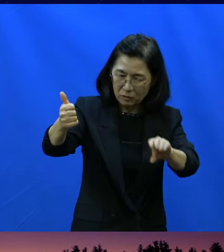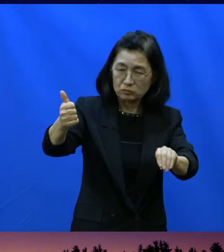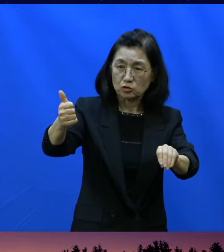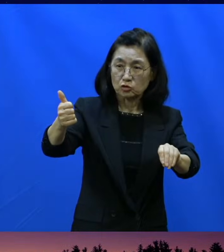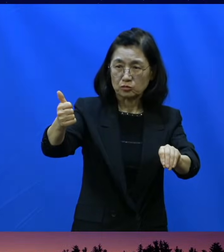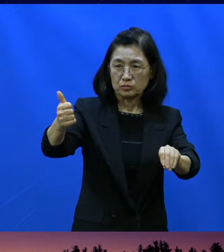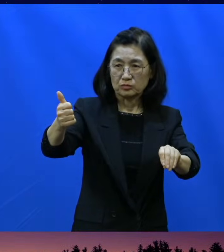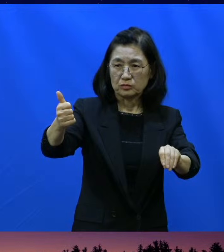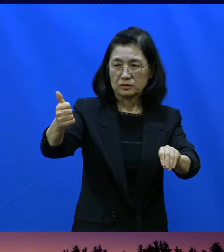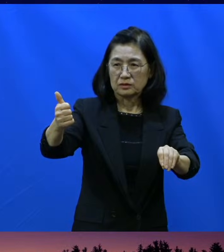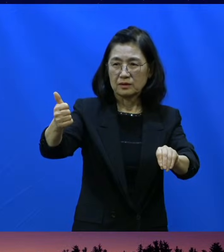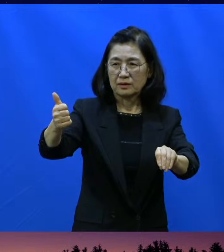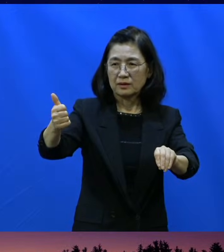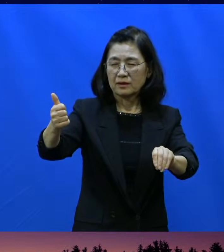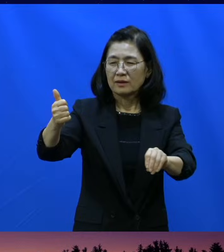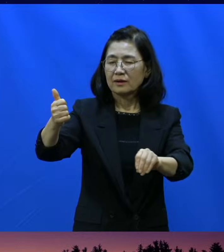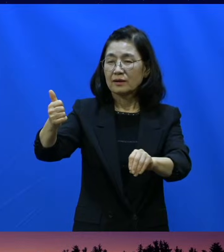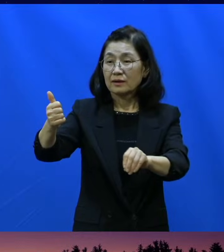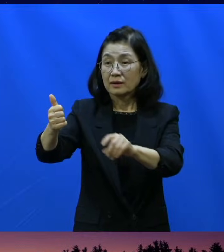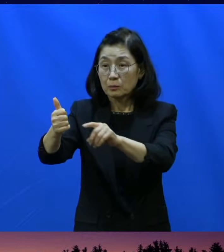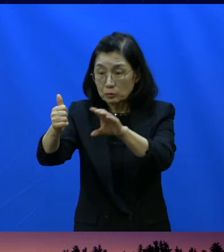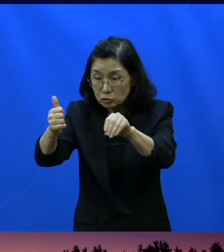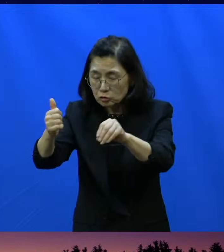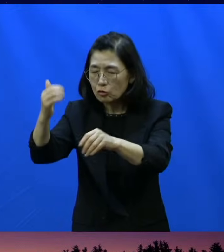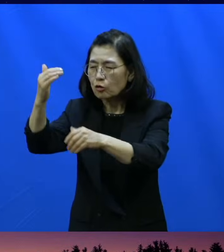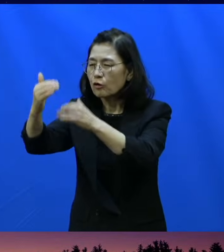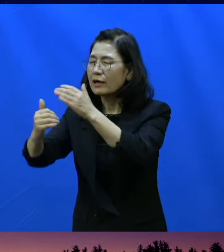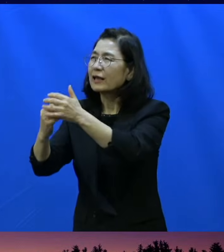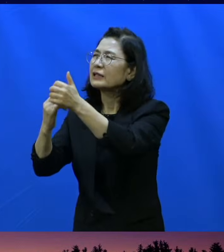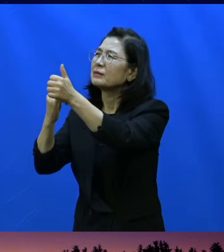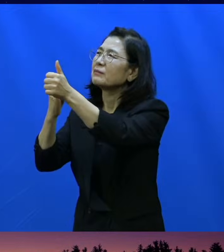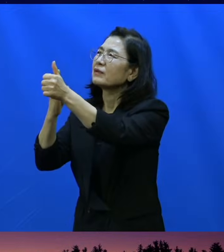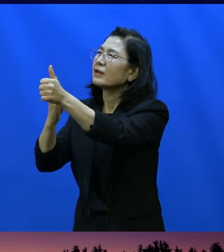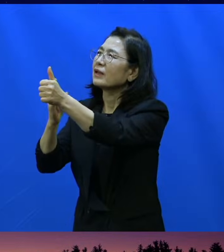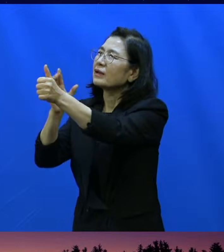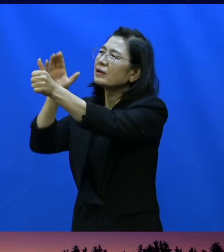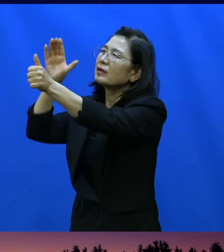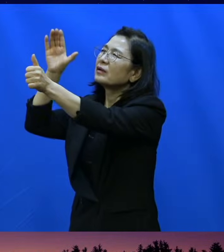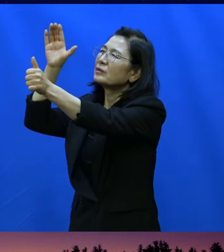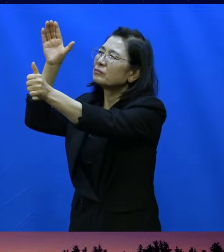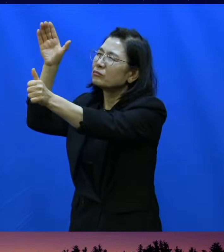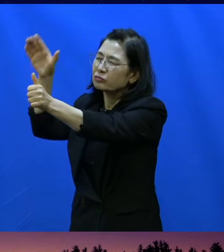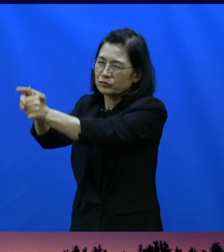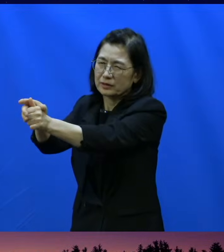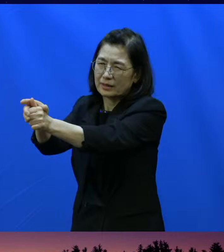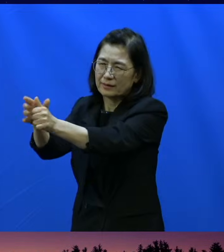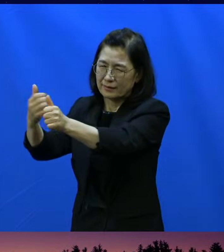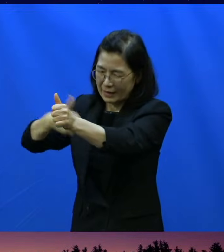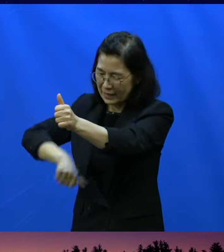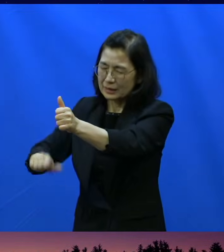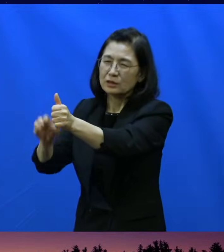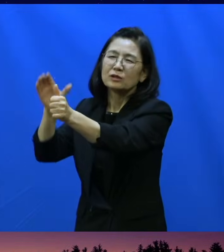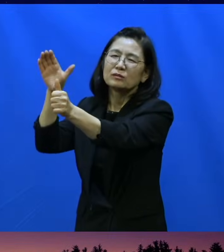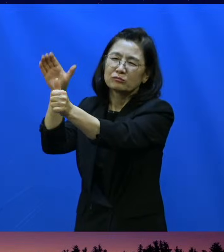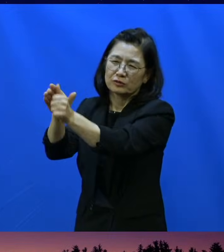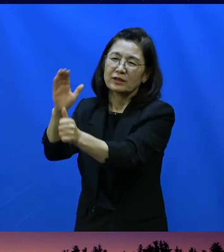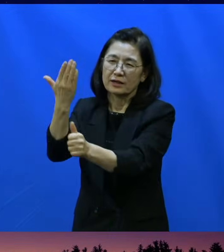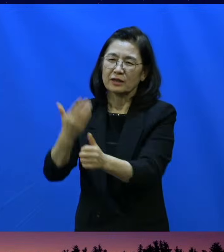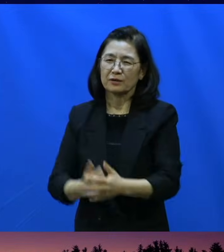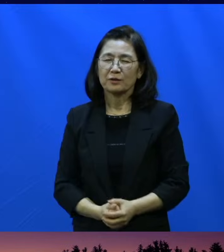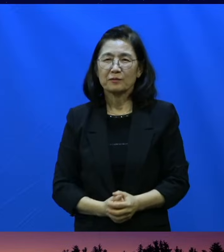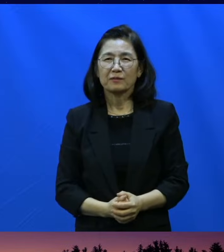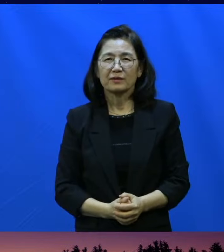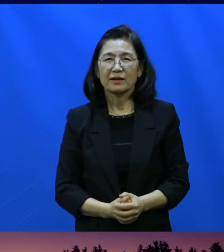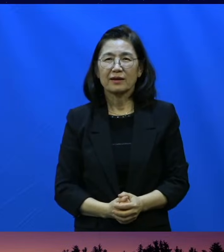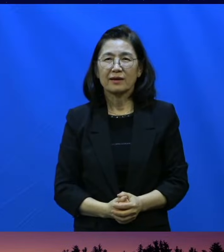어디에게 위탁하나요? 하나님께 위탁하는 거죠. 하나님께. 이스라엘 위대한 지도자. 그렇죠? 여러분, 내가 다